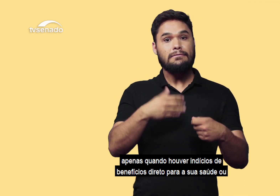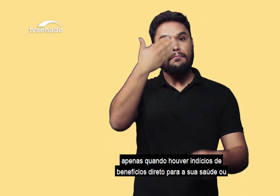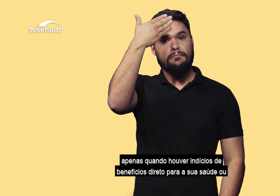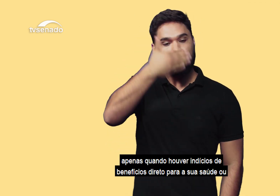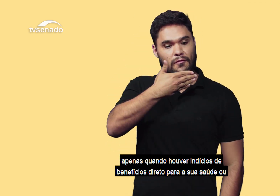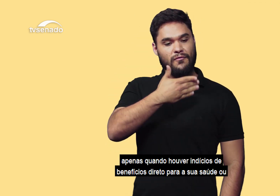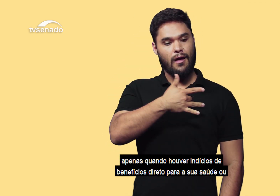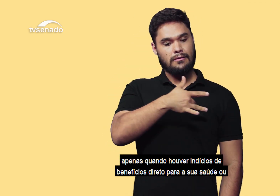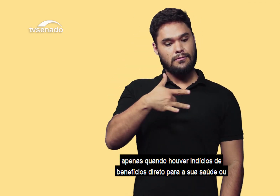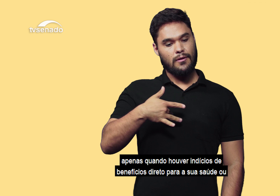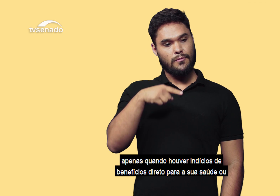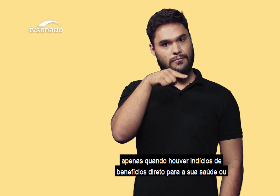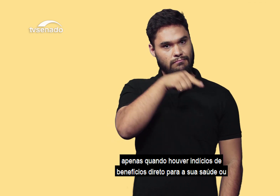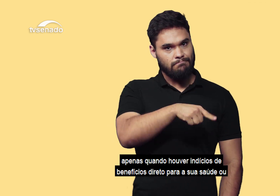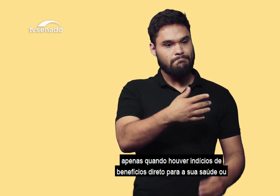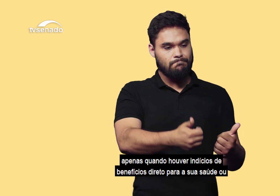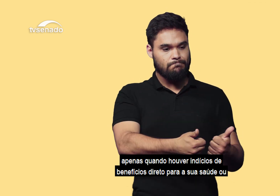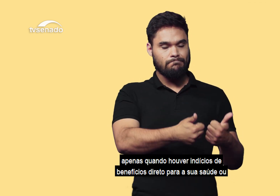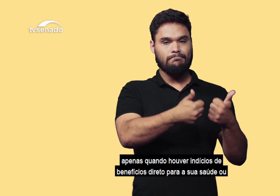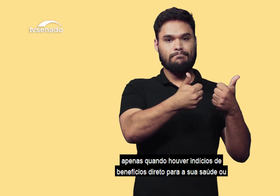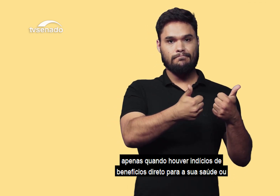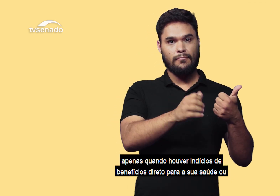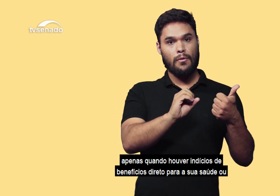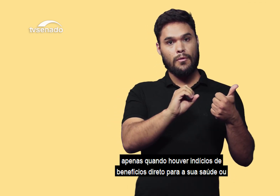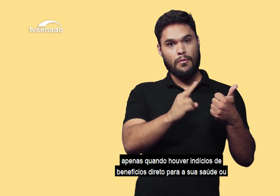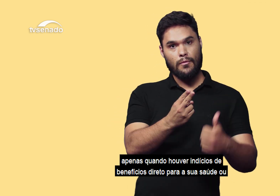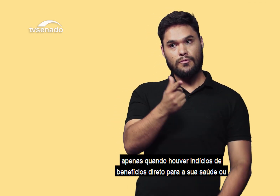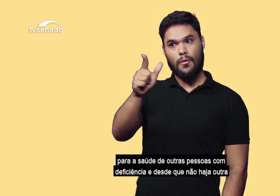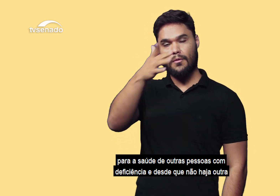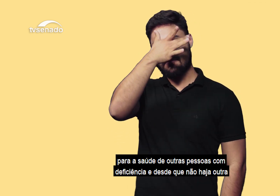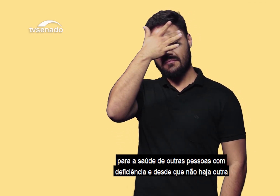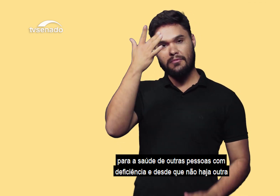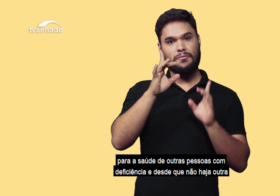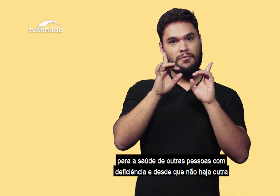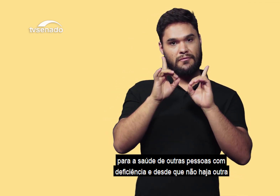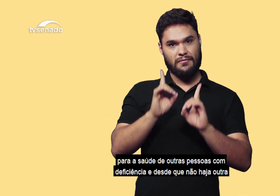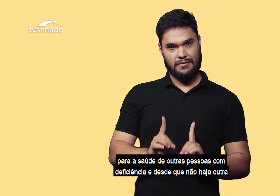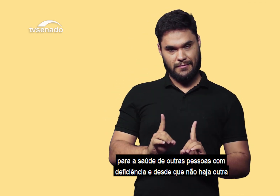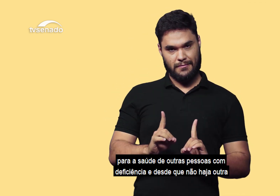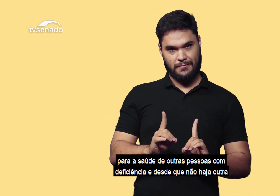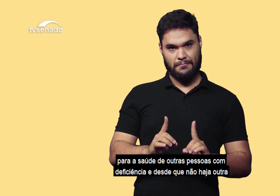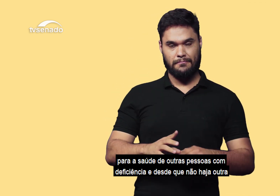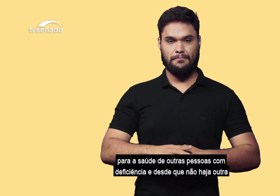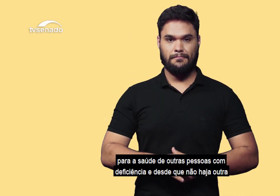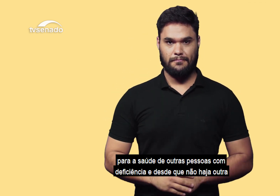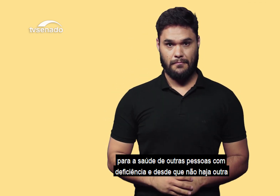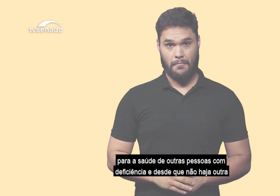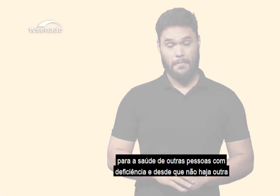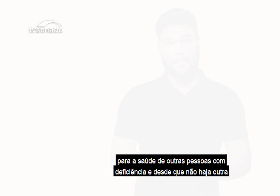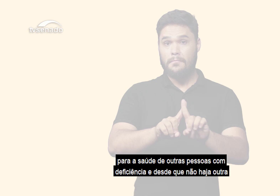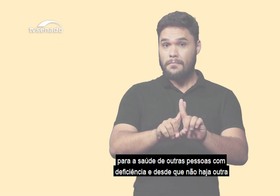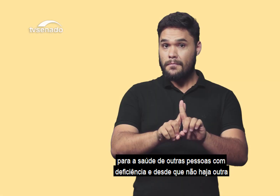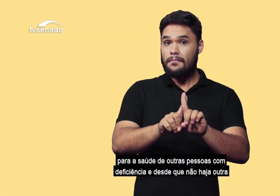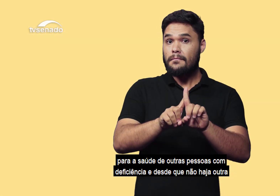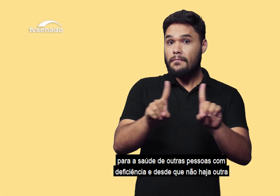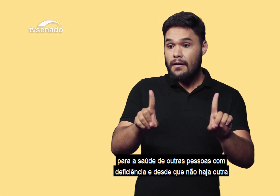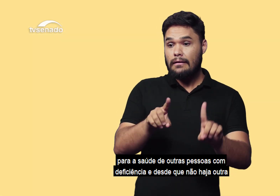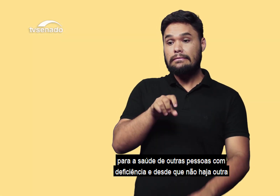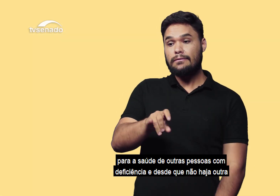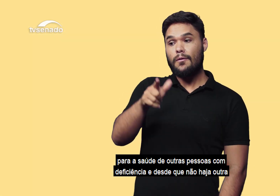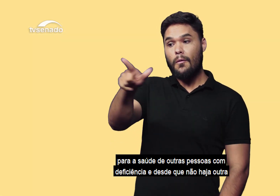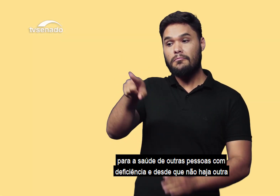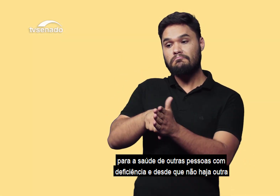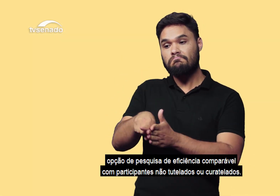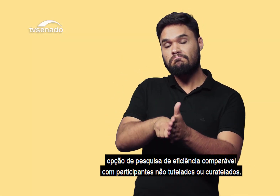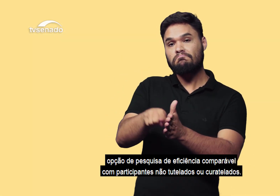quando houver indícios de benefício direto para a sua saúde ou para a saúde de outras pessoas com deficiência e, desde que